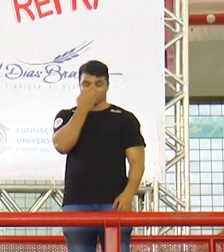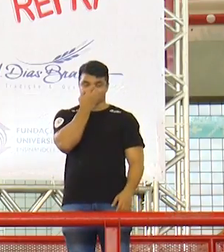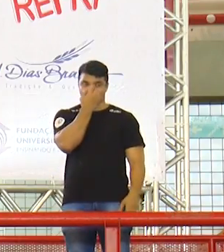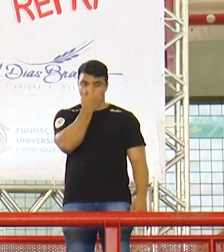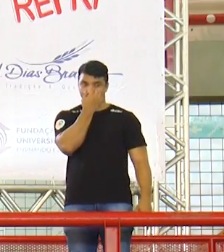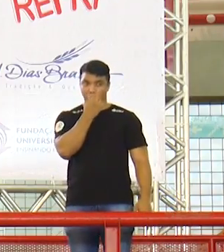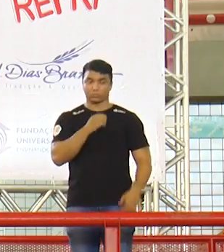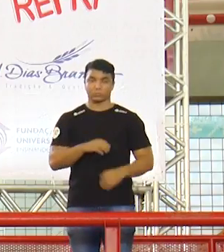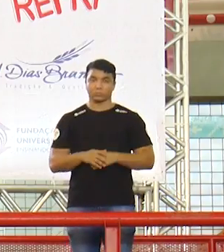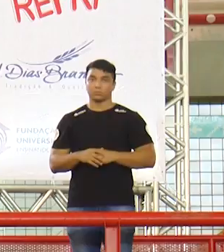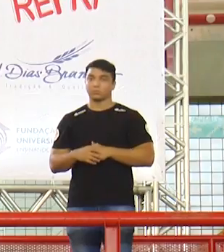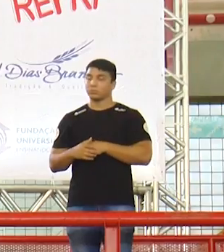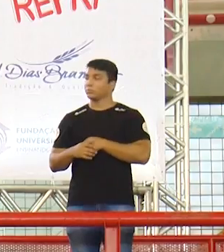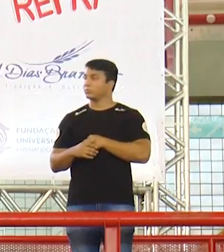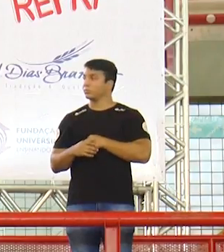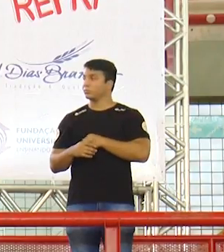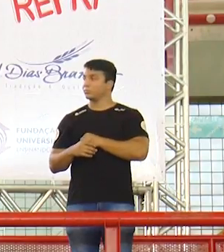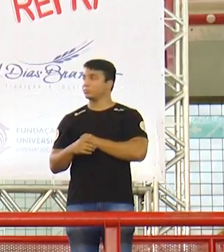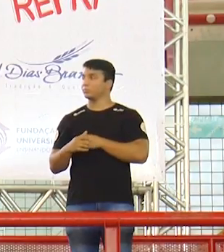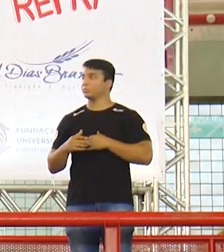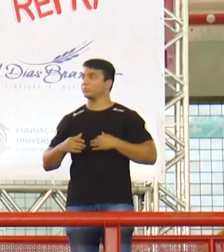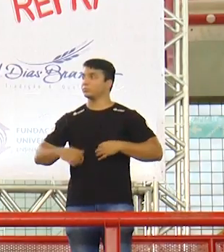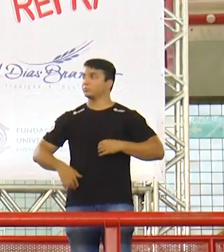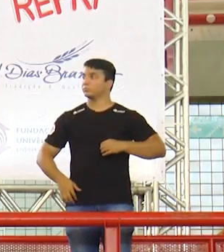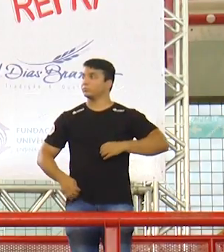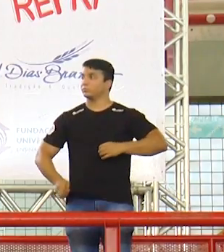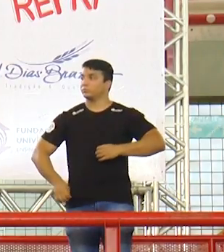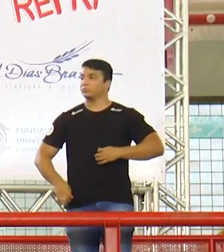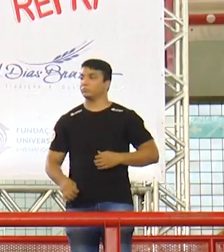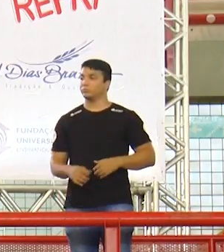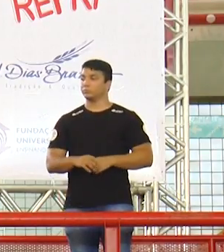rápido. Queria que toda a sala de aula fosse assim.